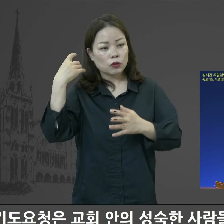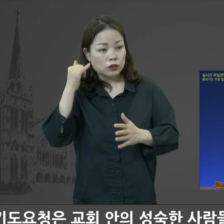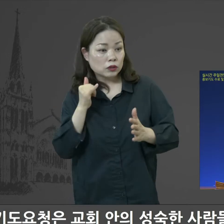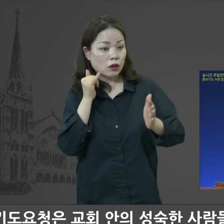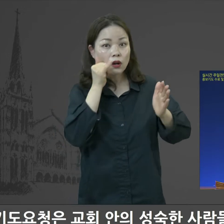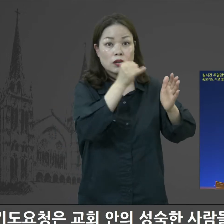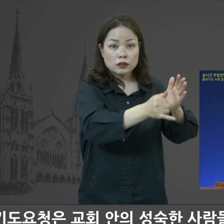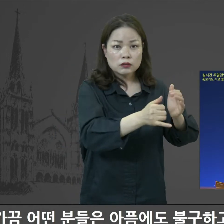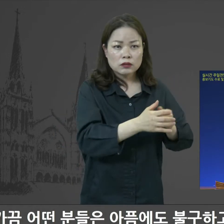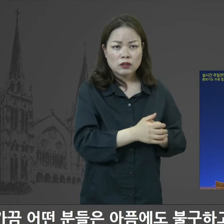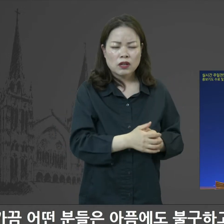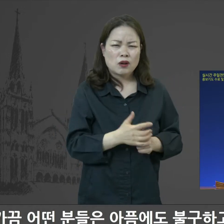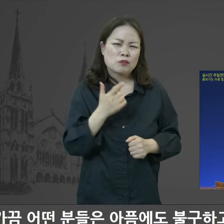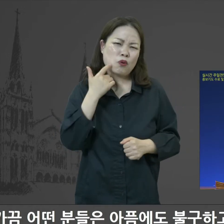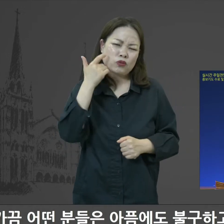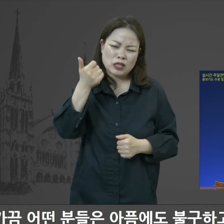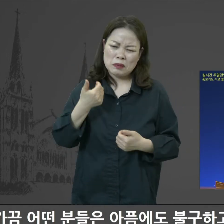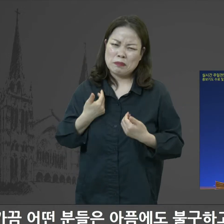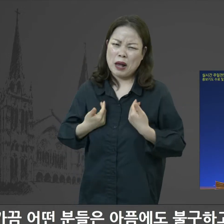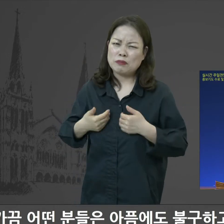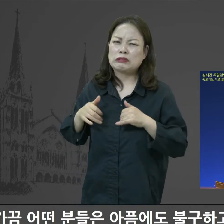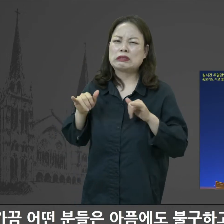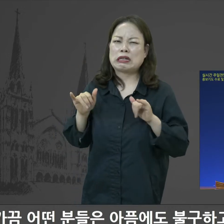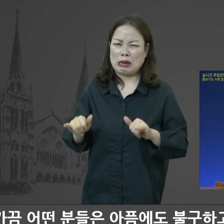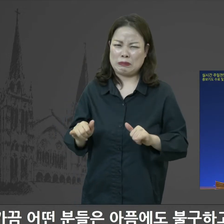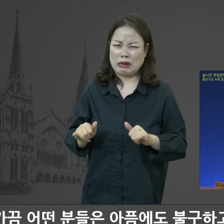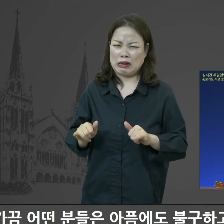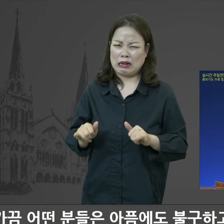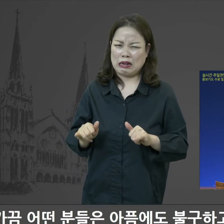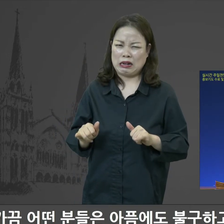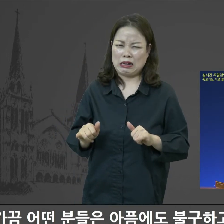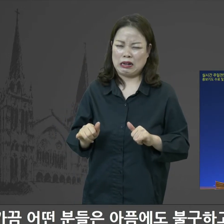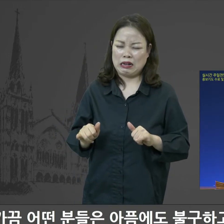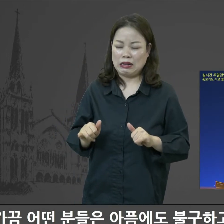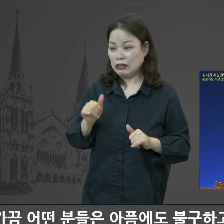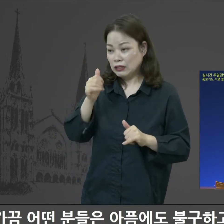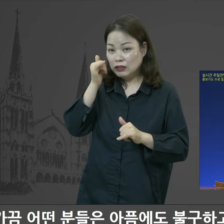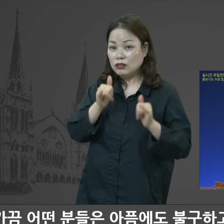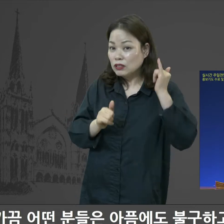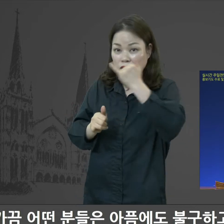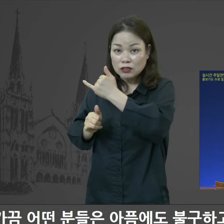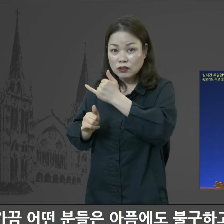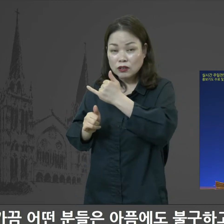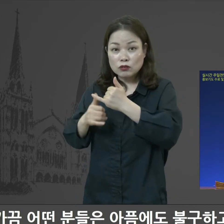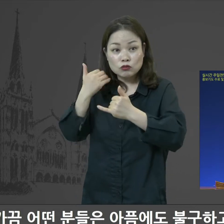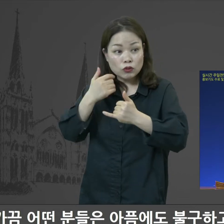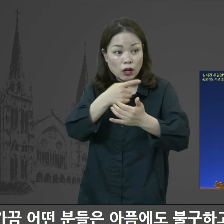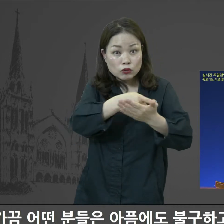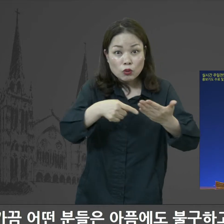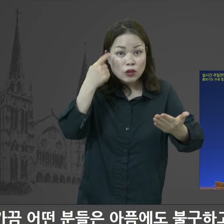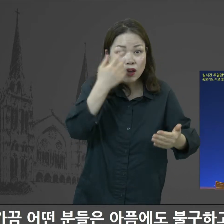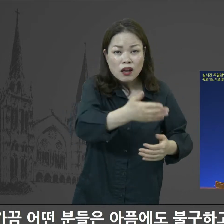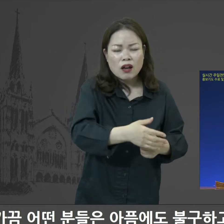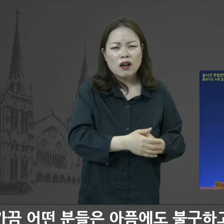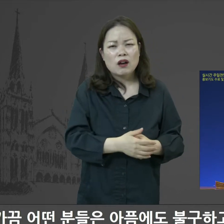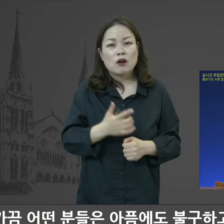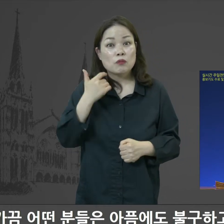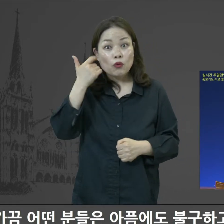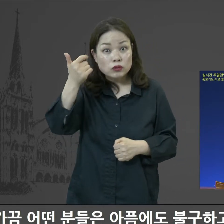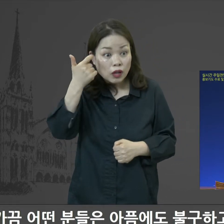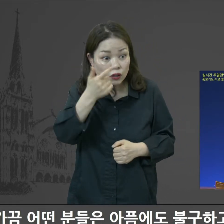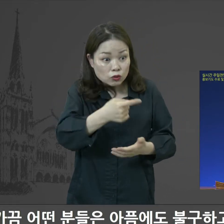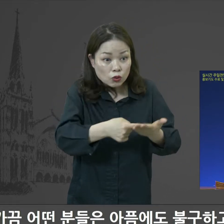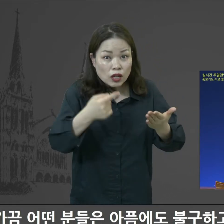드리면 목사님 바쁘실까봐 전화를 안 드렸다고 이야기를 합니다. 그럼 누가 손해입니까? 목사가